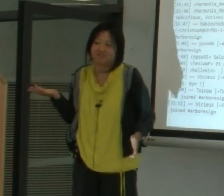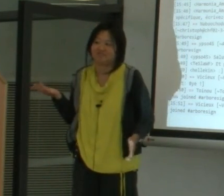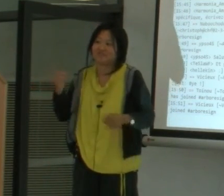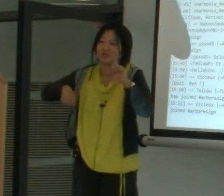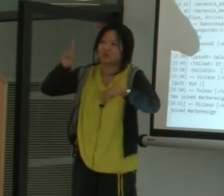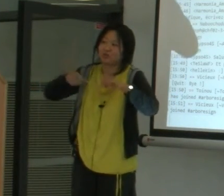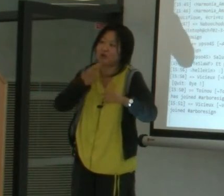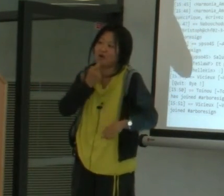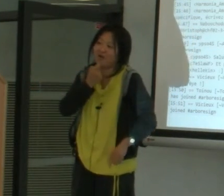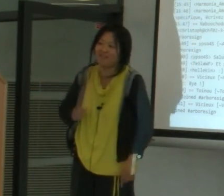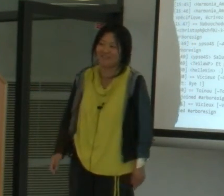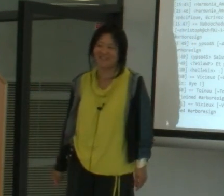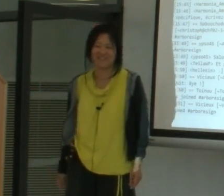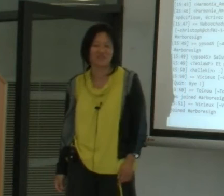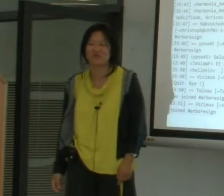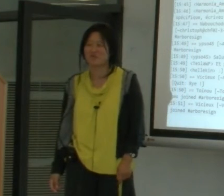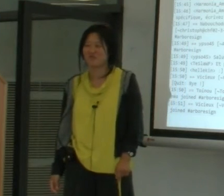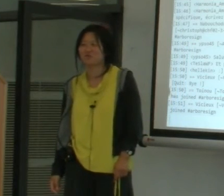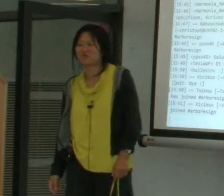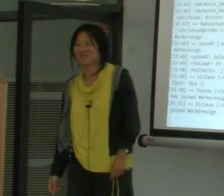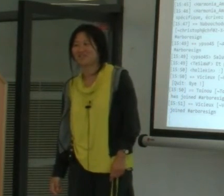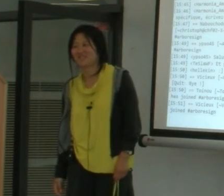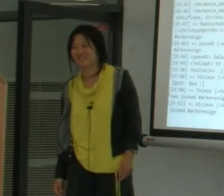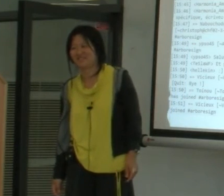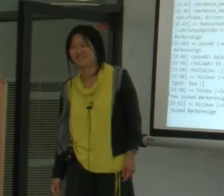Facile. Ça dépend de quoi? Non, il n'y a pas de...